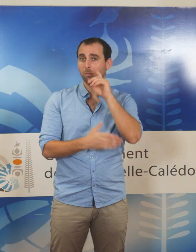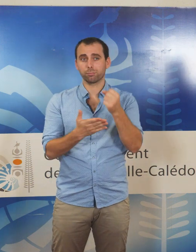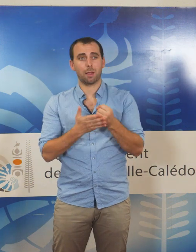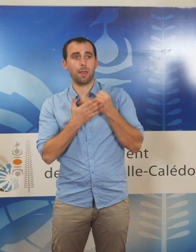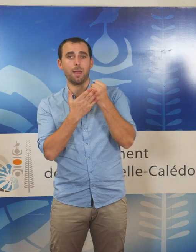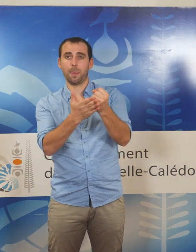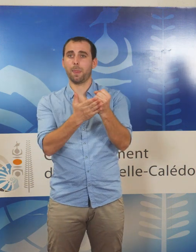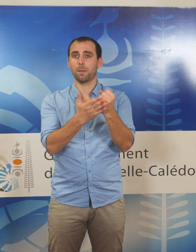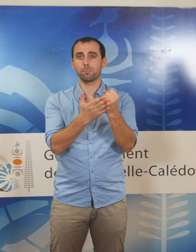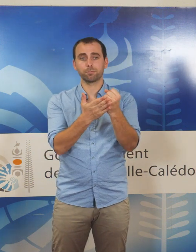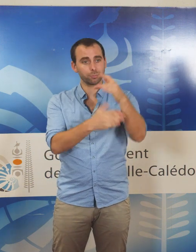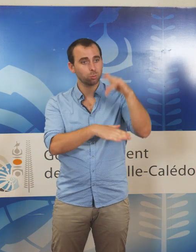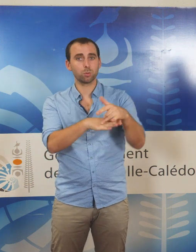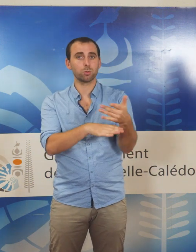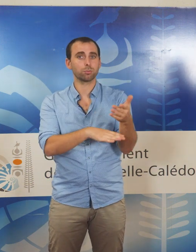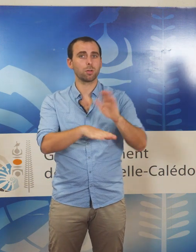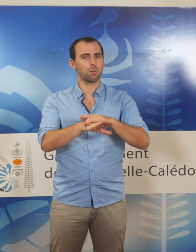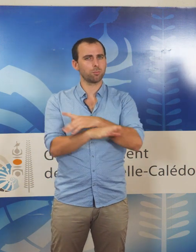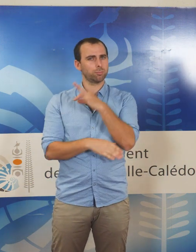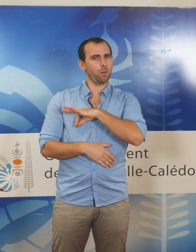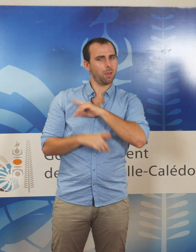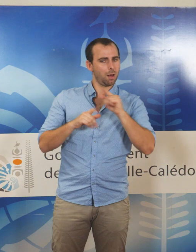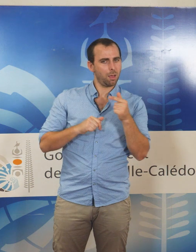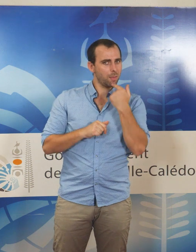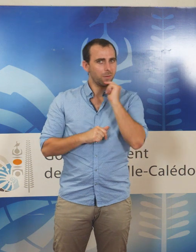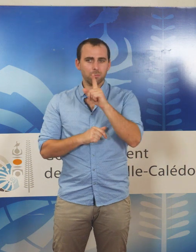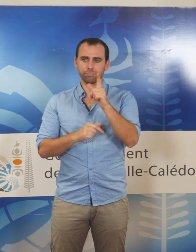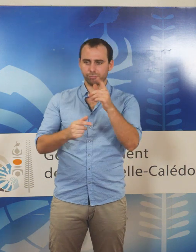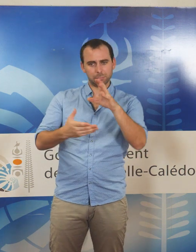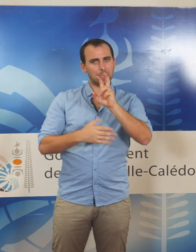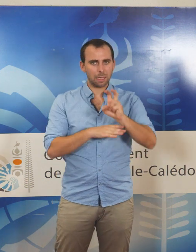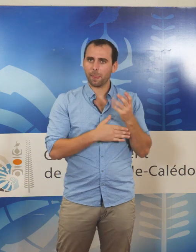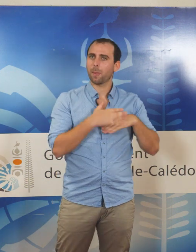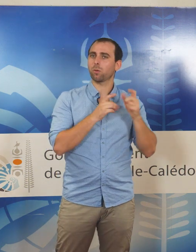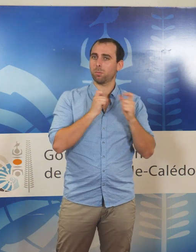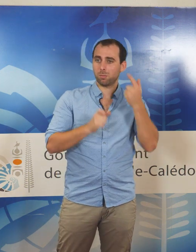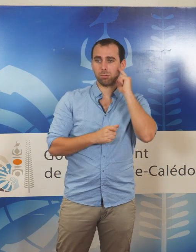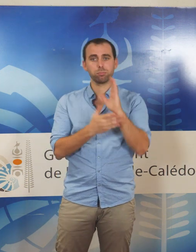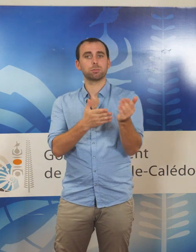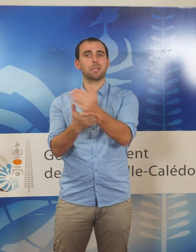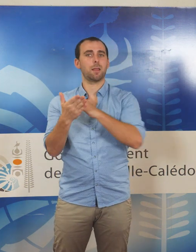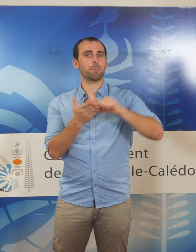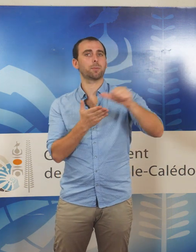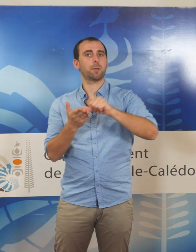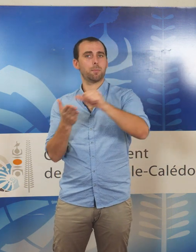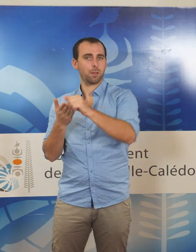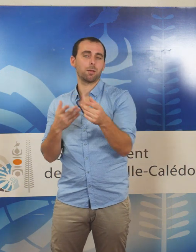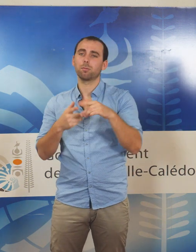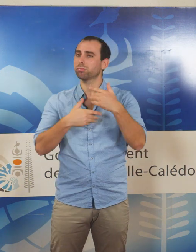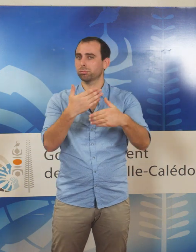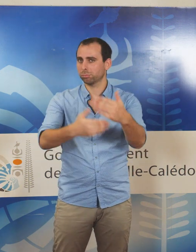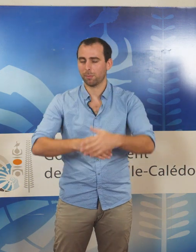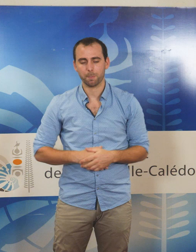les maintenir dans l'entreprise pour maintenir une trésorerie et ainsi payer les salaires et payer tout ce qui va avec. Pour les entreprises